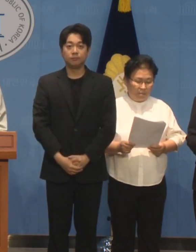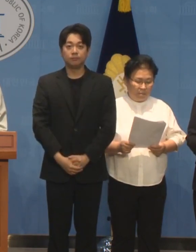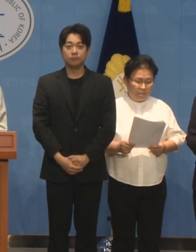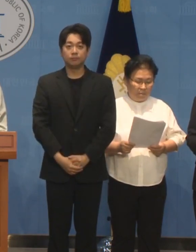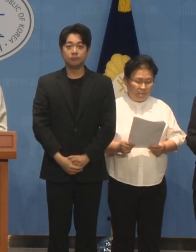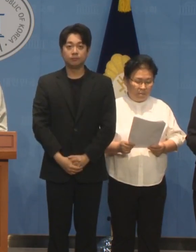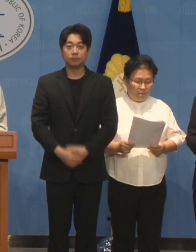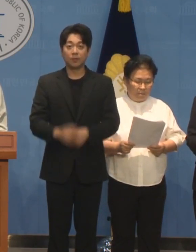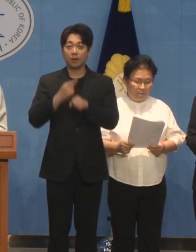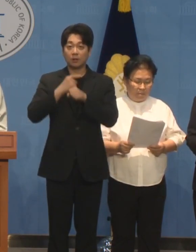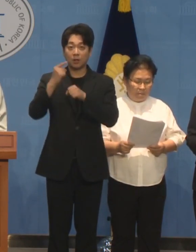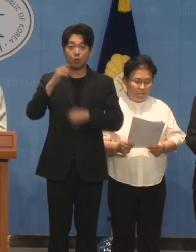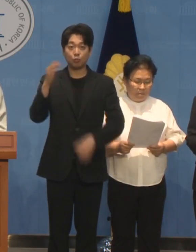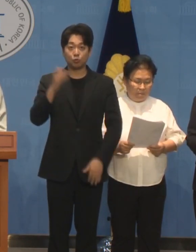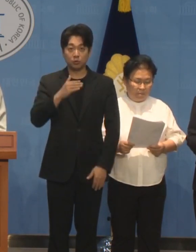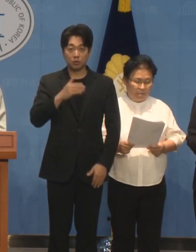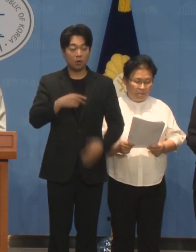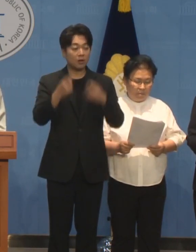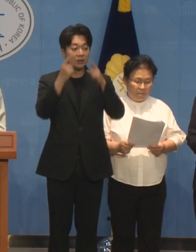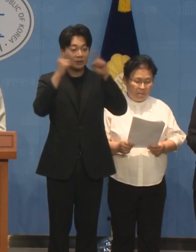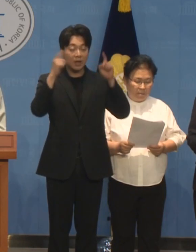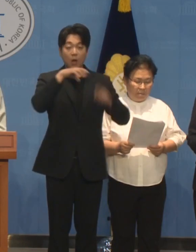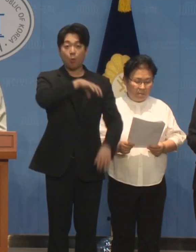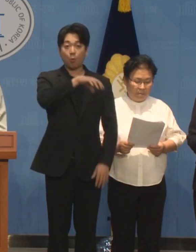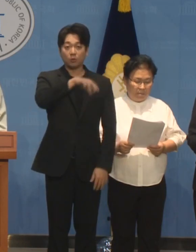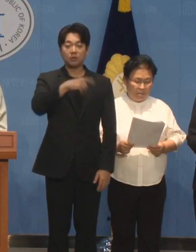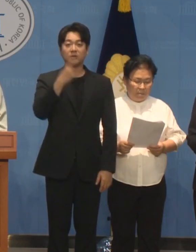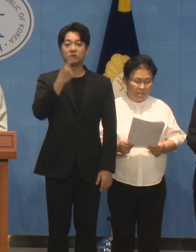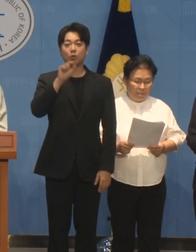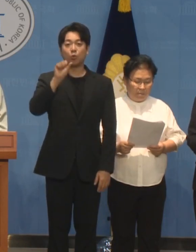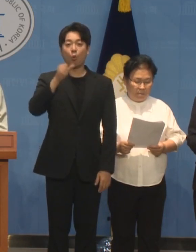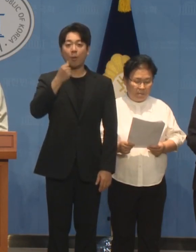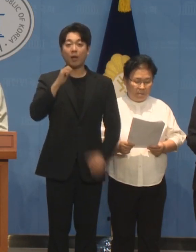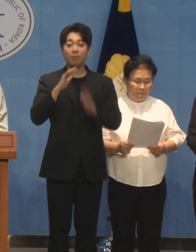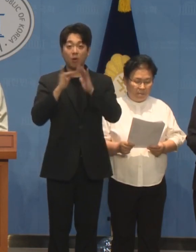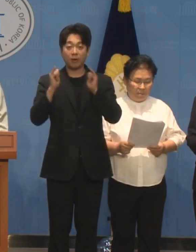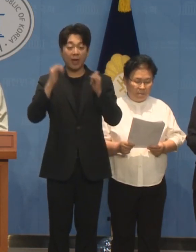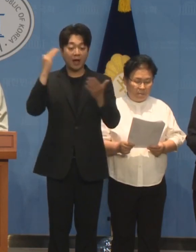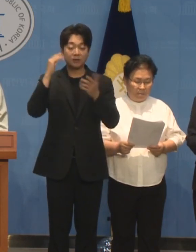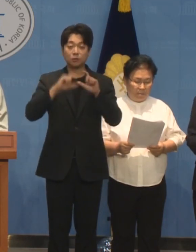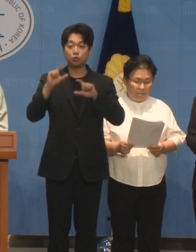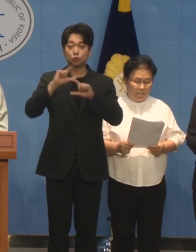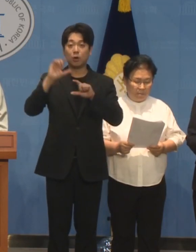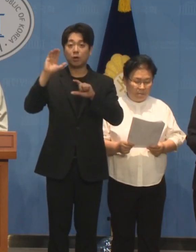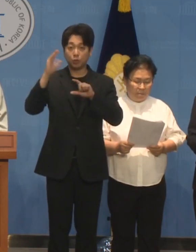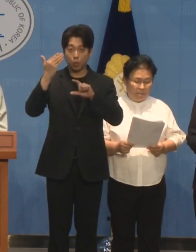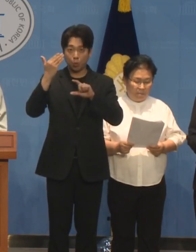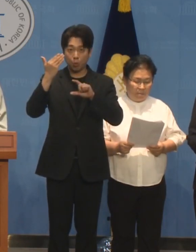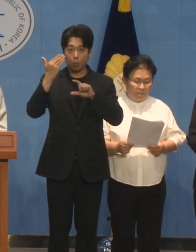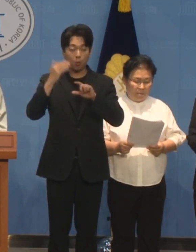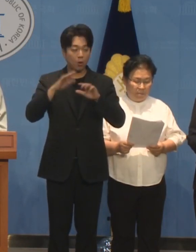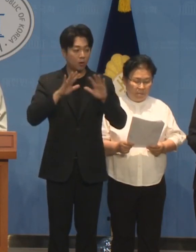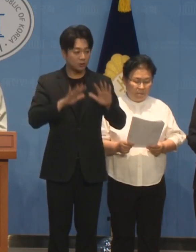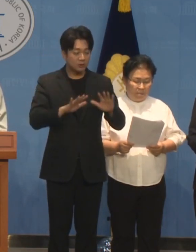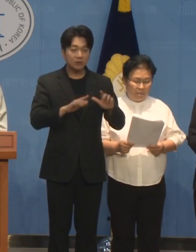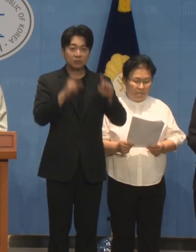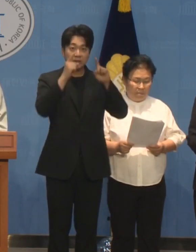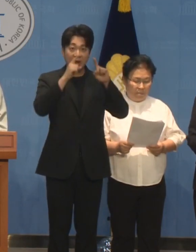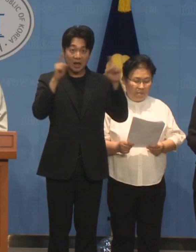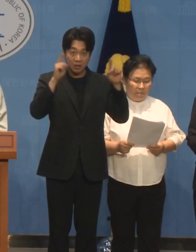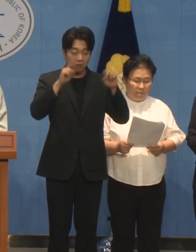내년부터 전국 32개 의대가 1,500명의 신입생을 더 받게 되고 유급생이 복귀했을 때